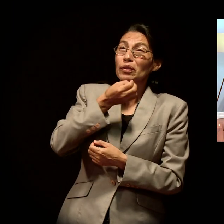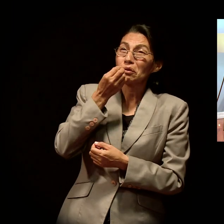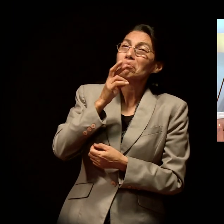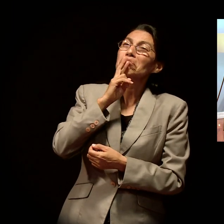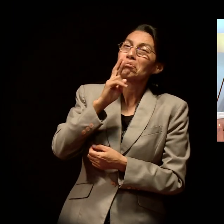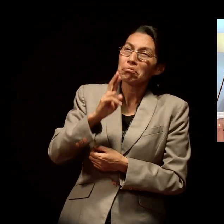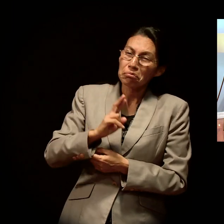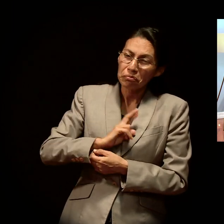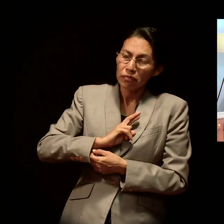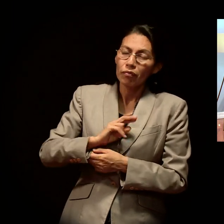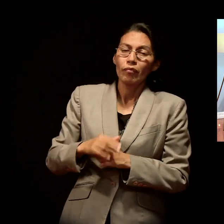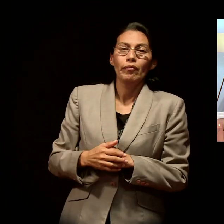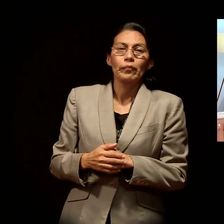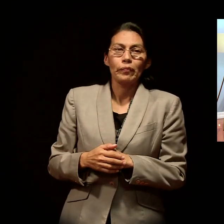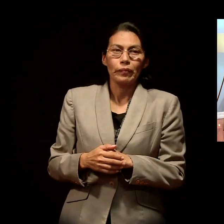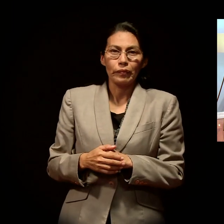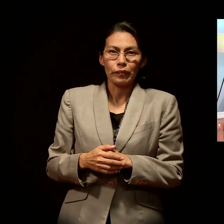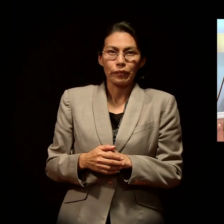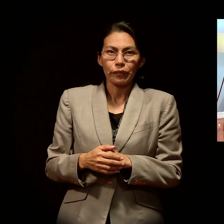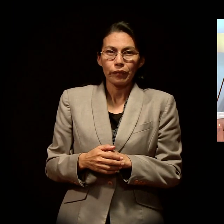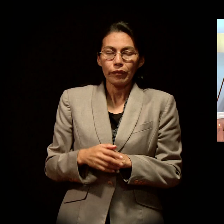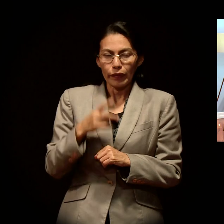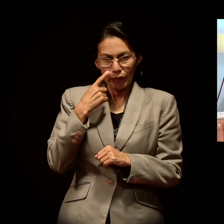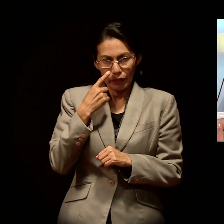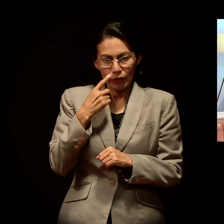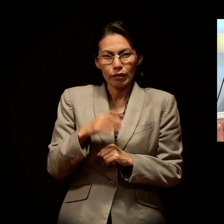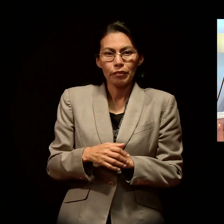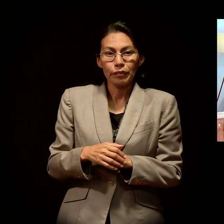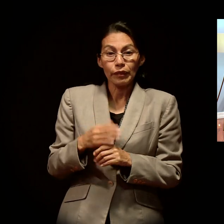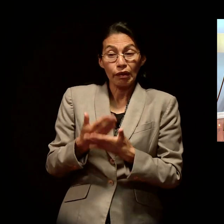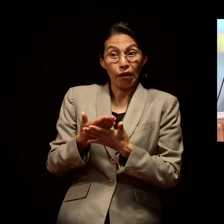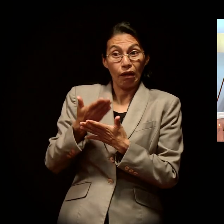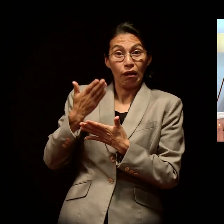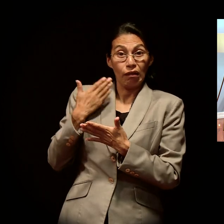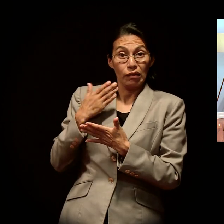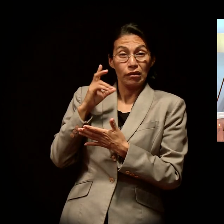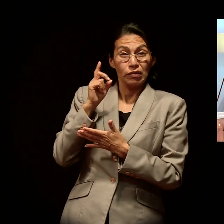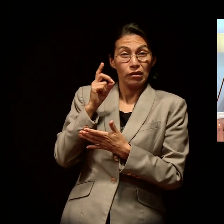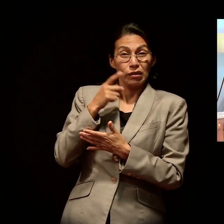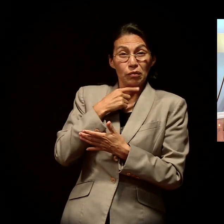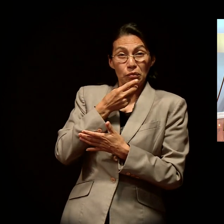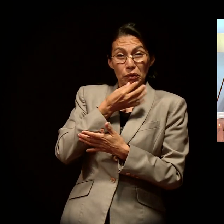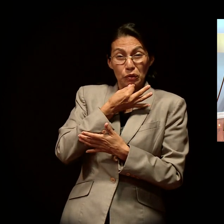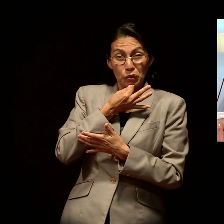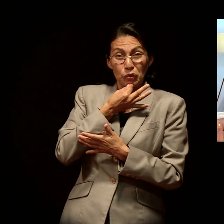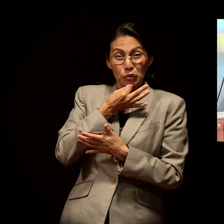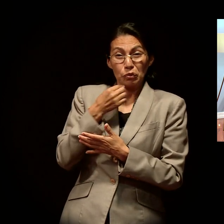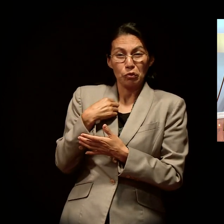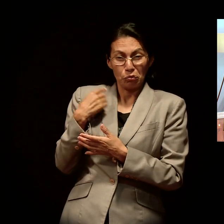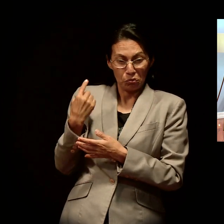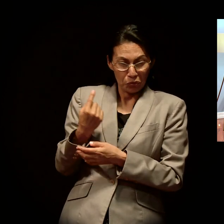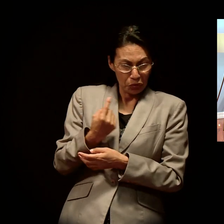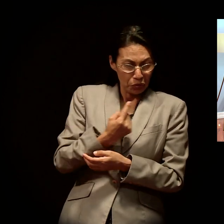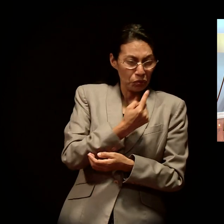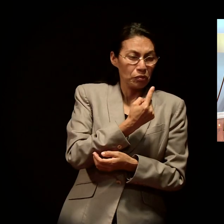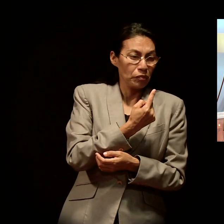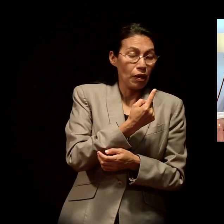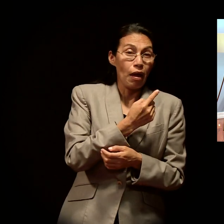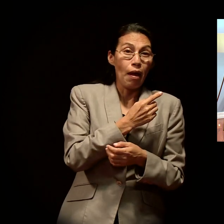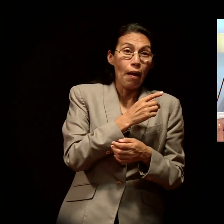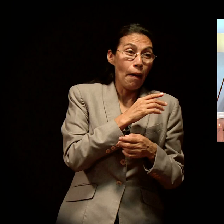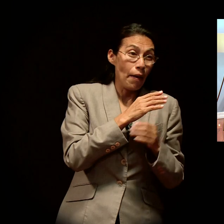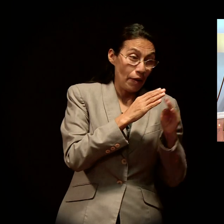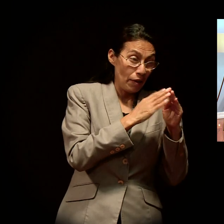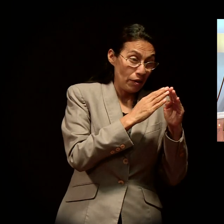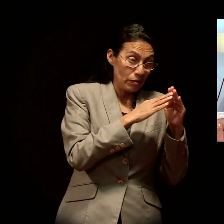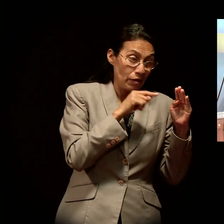Dios porque contestó mi oración le digo resulta me dice que yo pasé Hace media hora pero